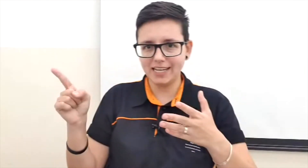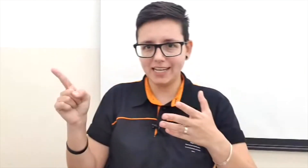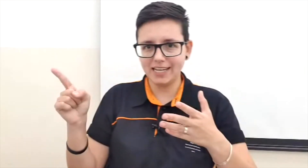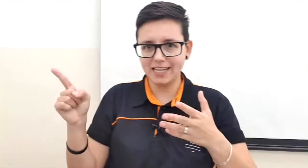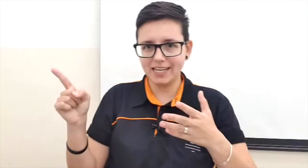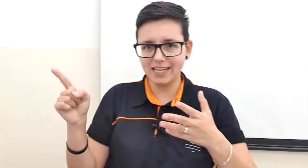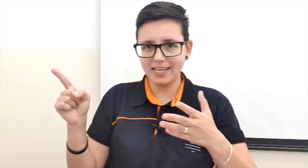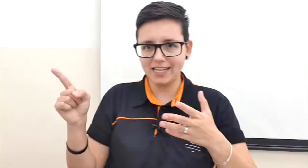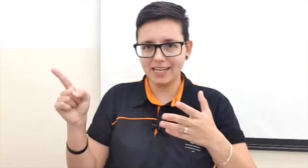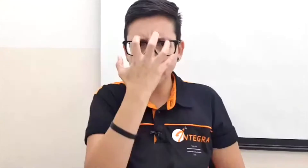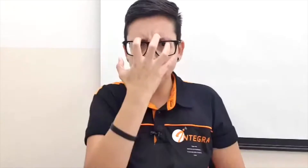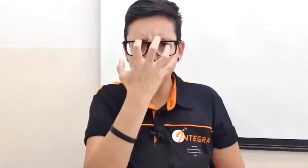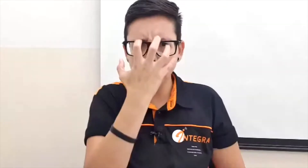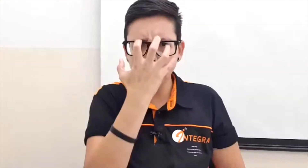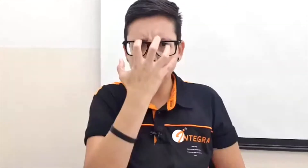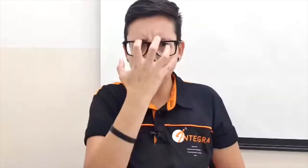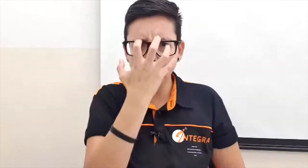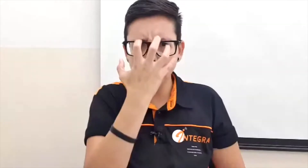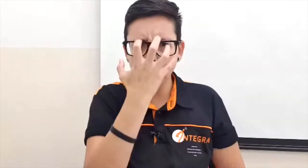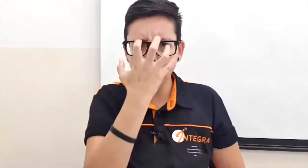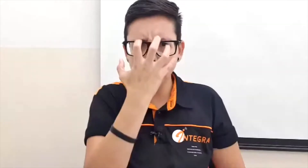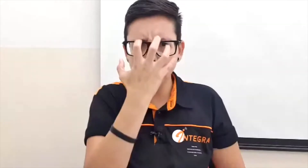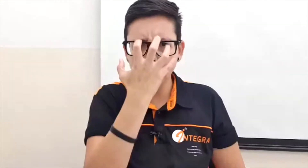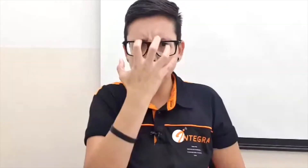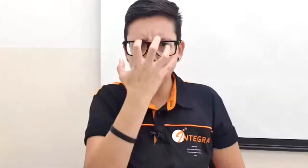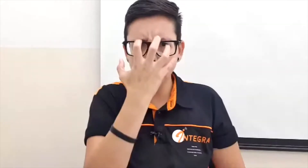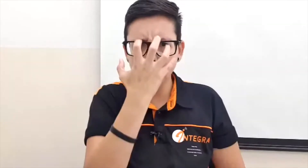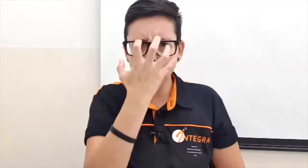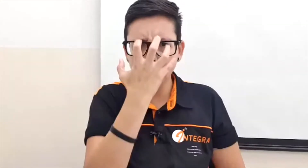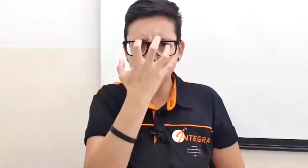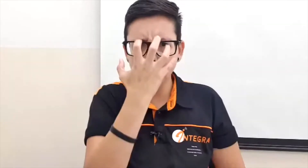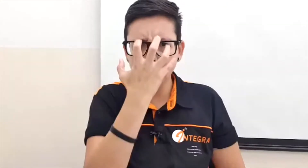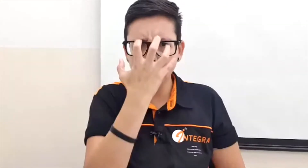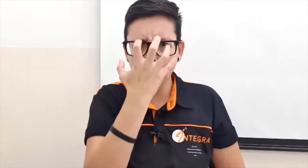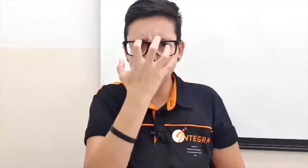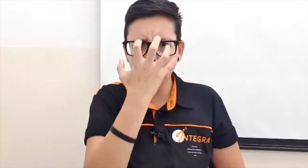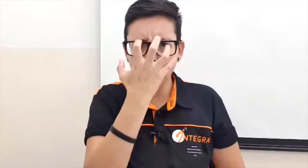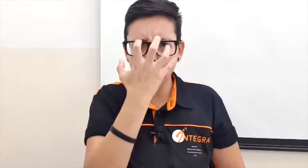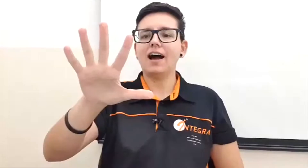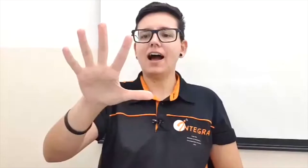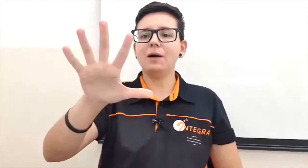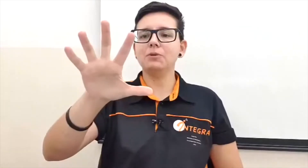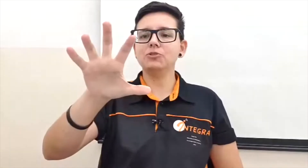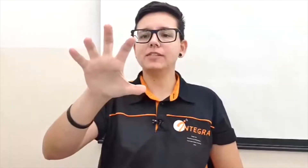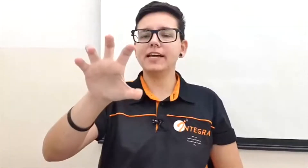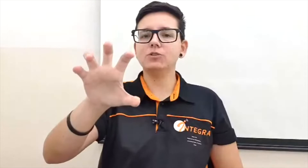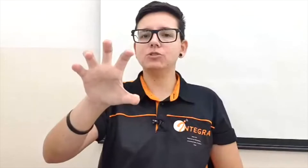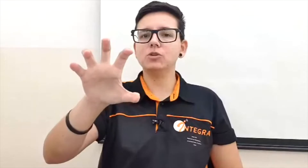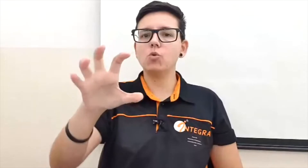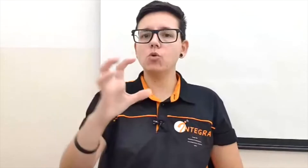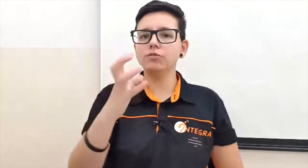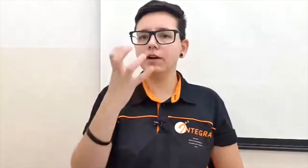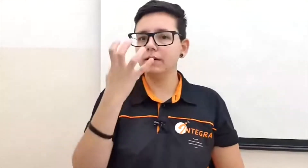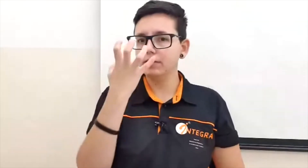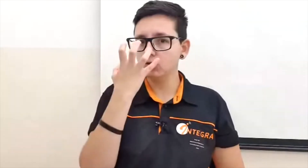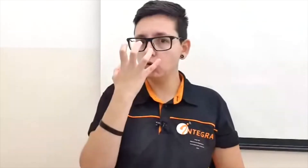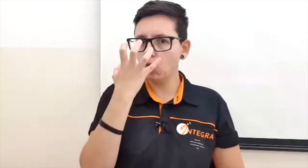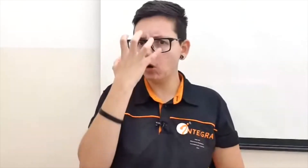Ele, bravo. Configuração de mão em garra, abre os dedos e curva no